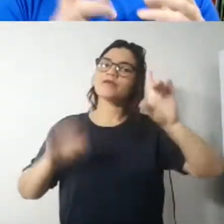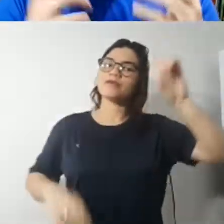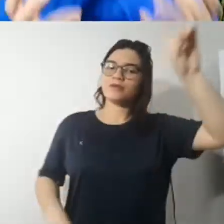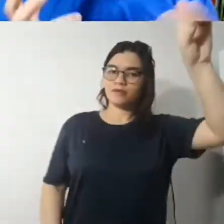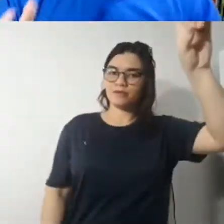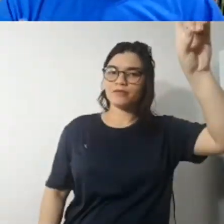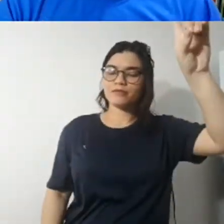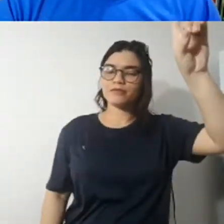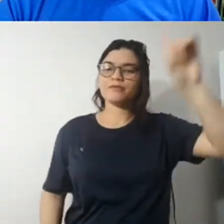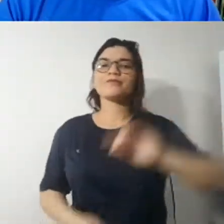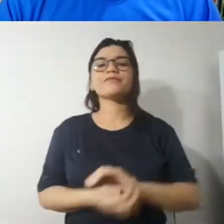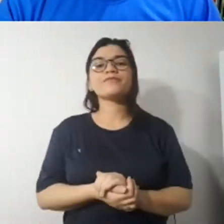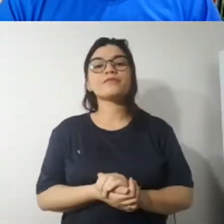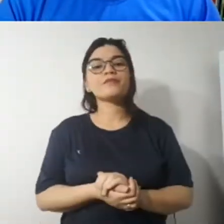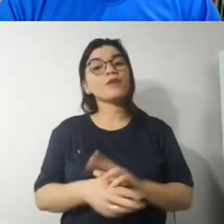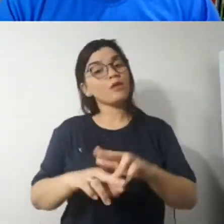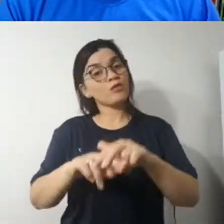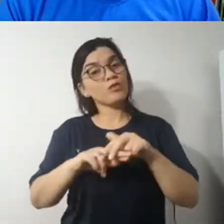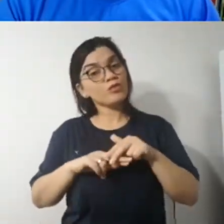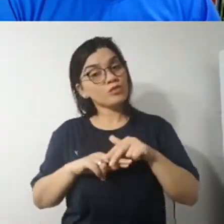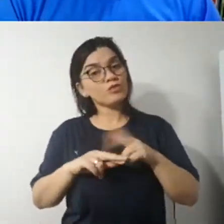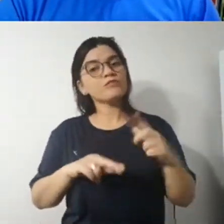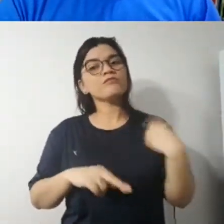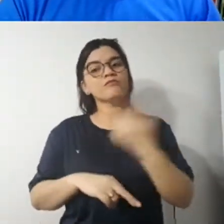este motivo, nós precisamos